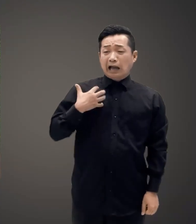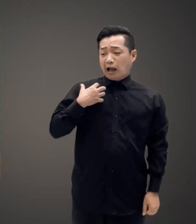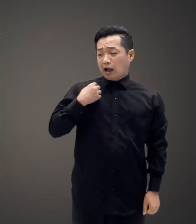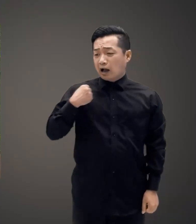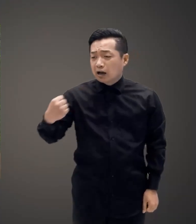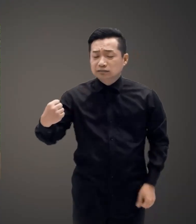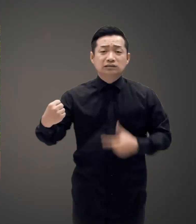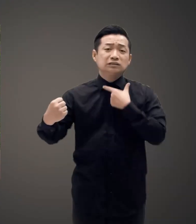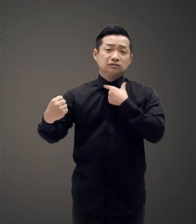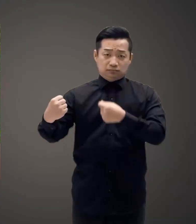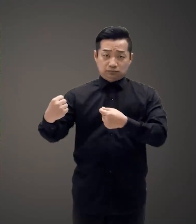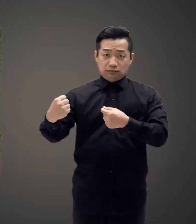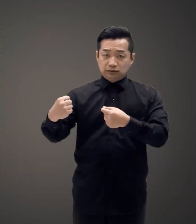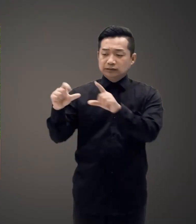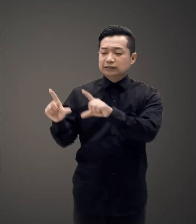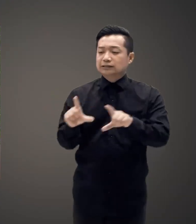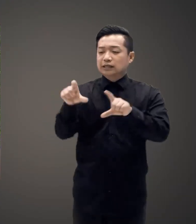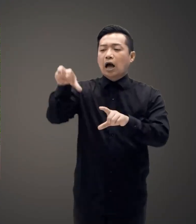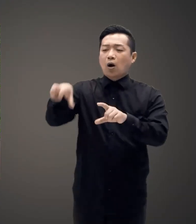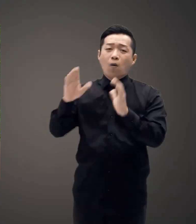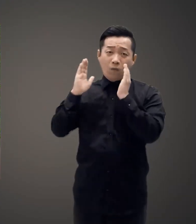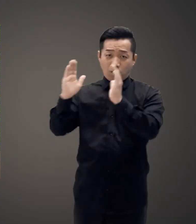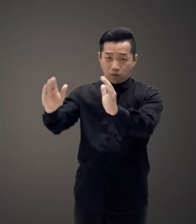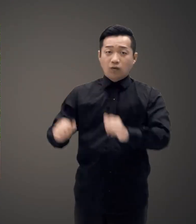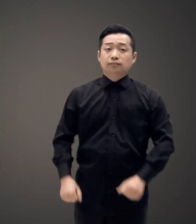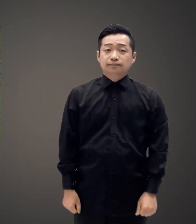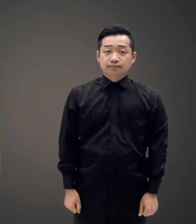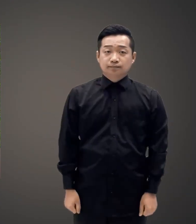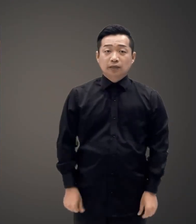한껏 끌어당겨지고 싶었다. 삶 쪽으로.